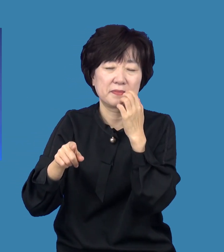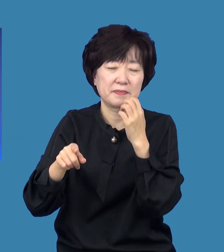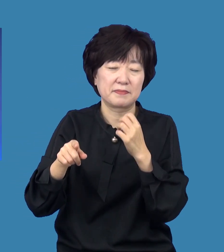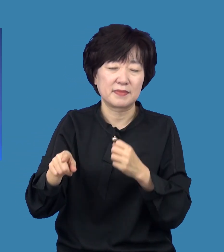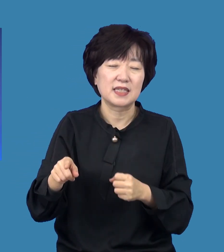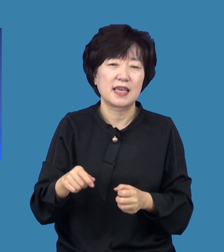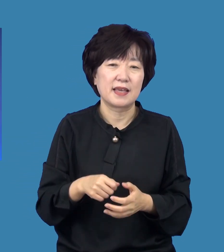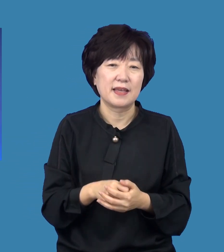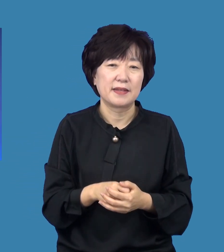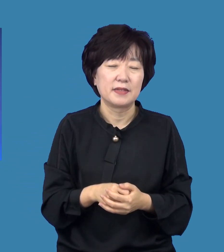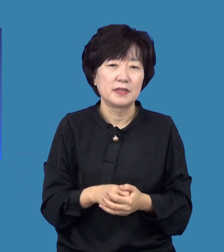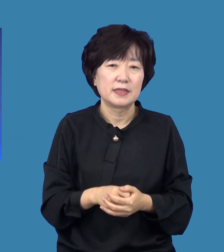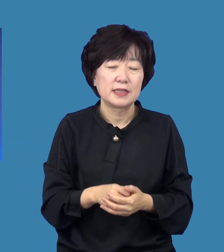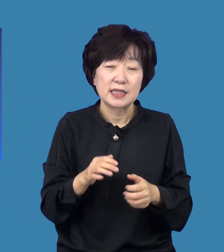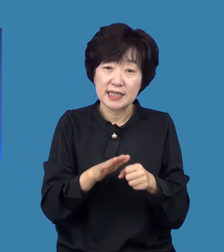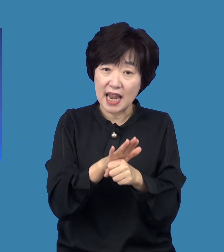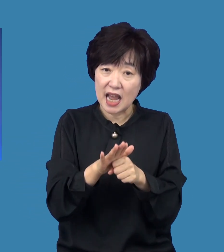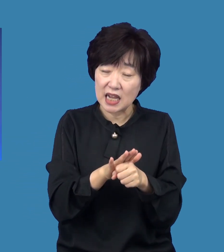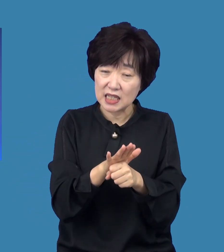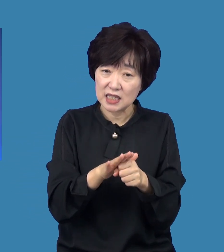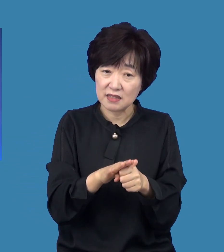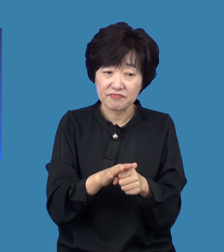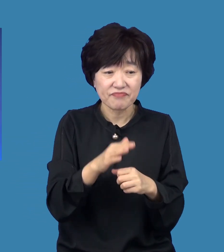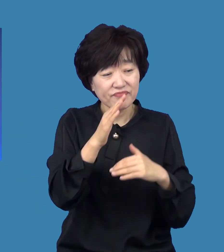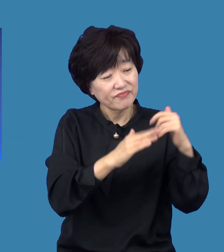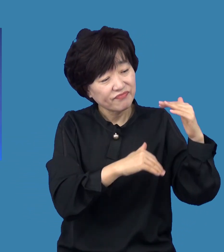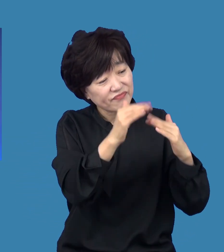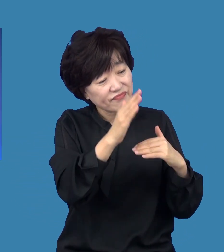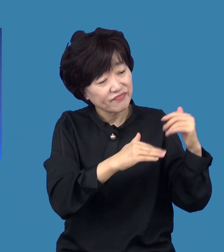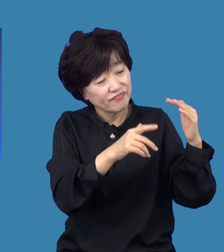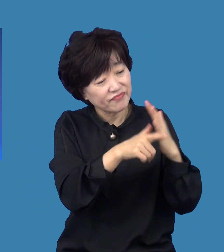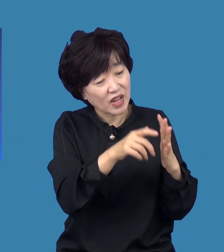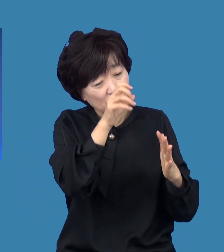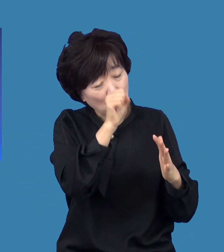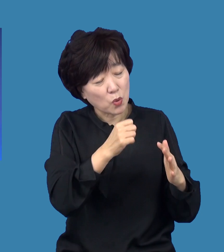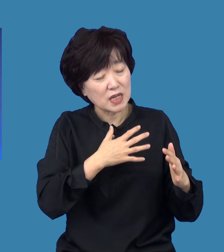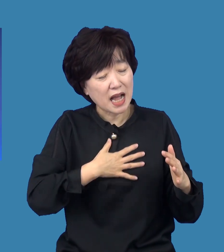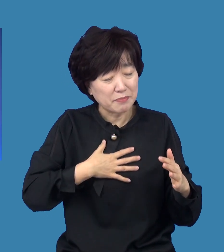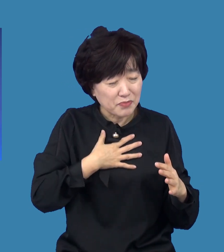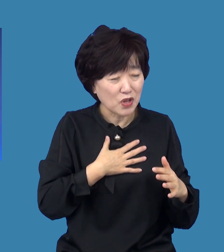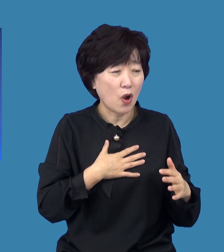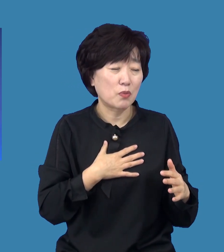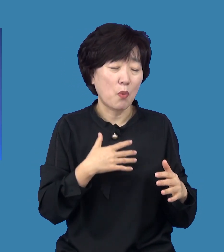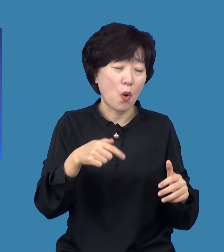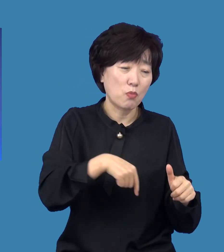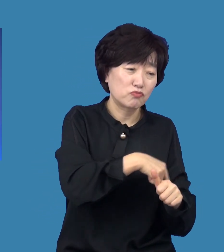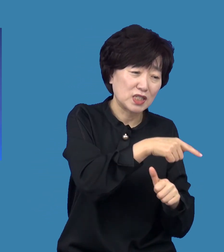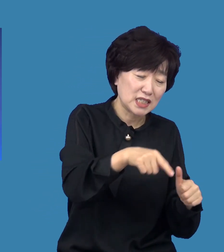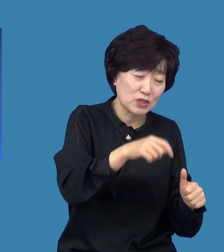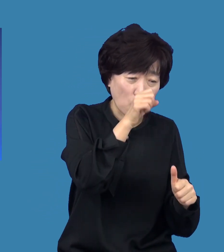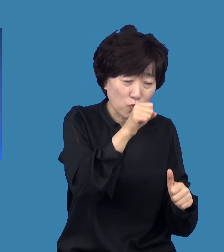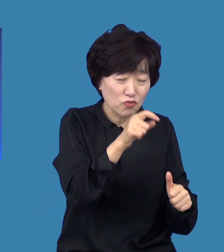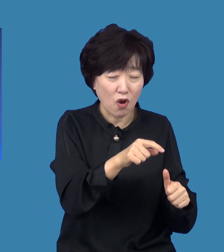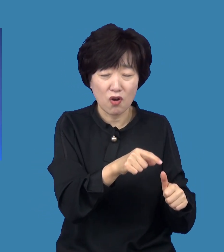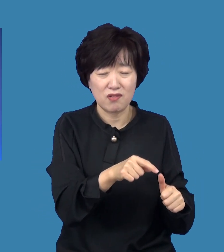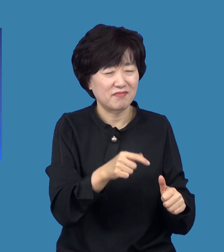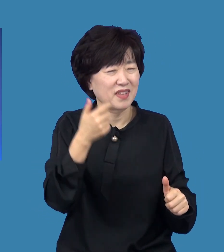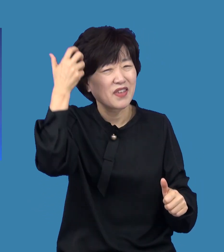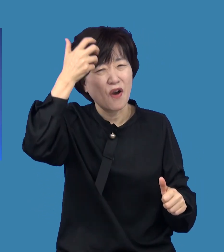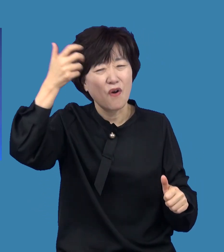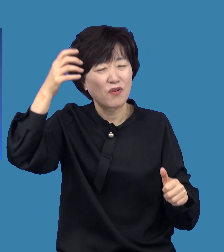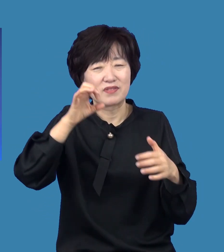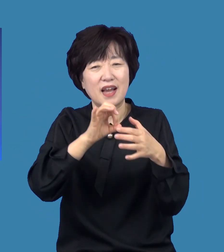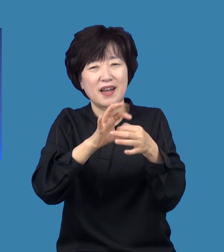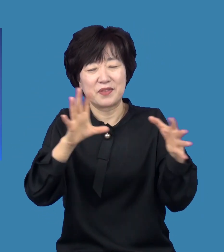사랑이 여러분 단순히 뭐 연애할 때 느끼는 좋은 감정, 로맨틱한 분위기, 그런 게 사랑이라면 그게 무슨 영적인 거겠어?